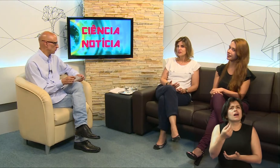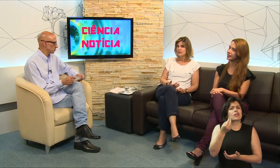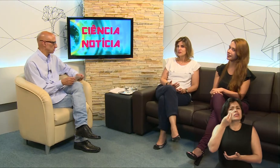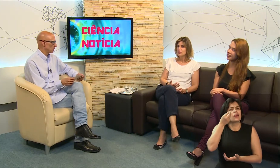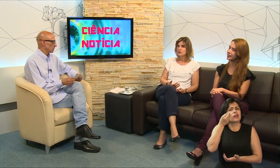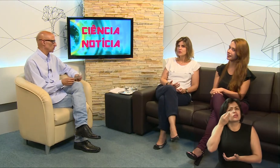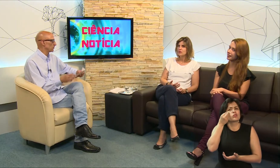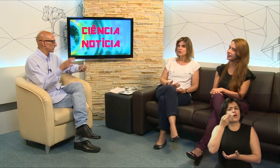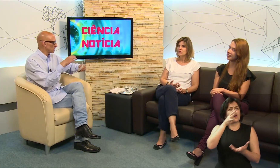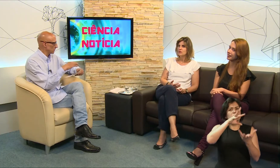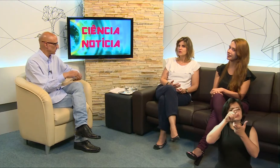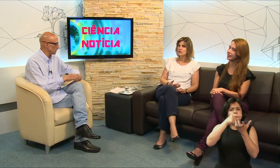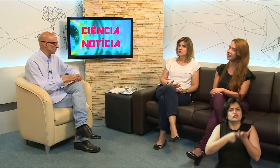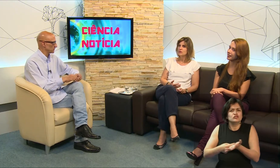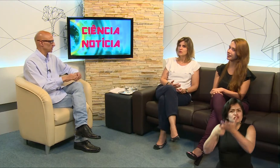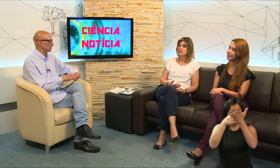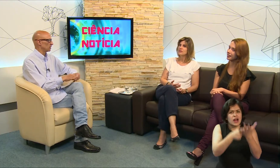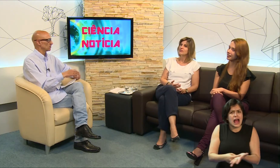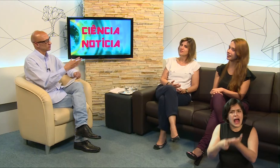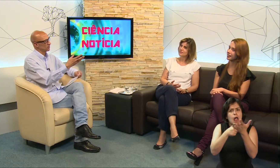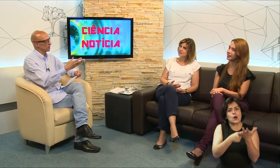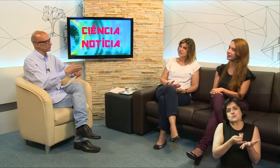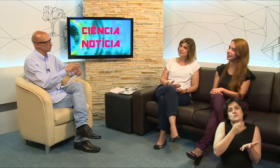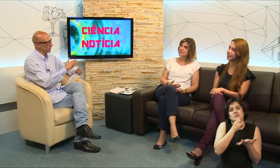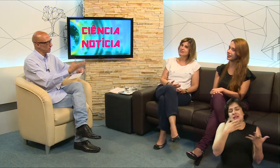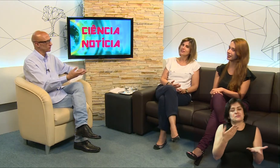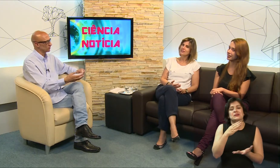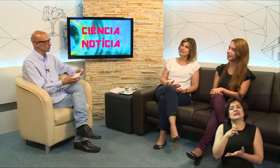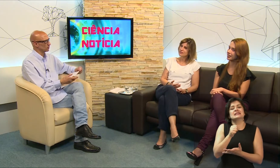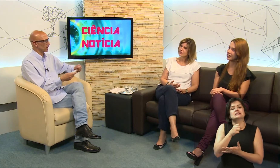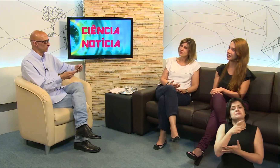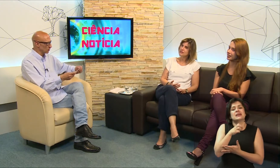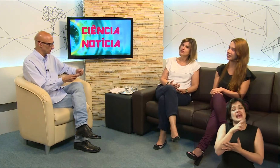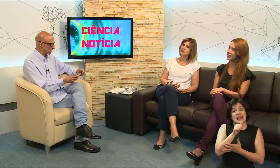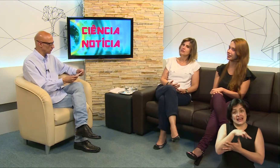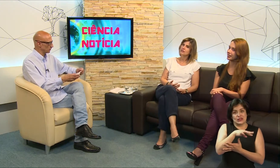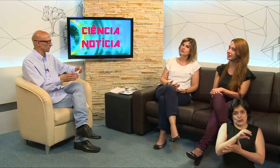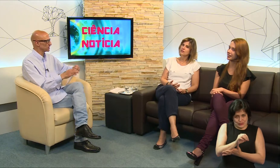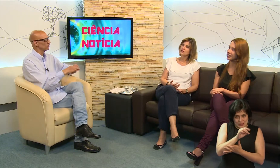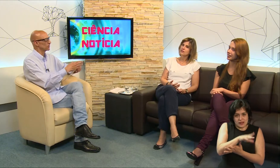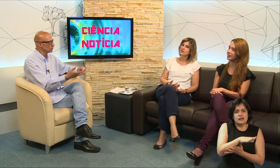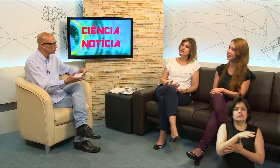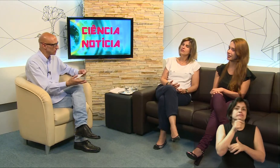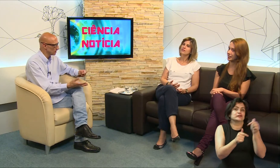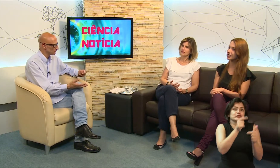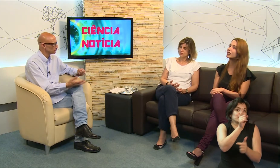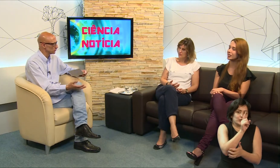exemplo, universalizar, quer dizer, vamos colocar o Esperanto como uma língua universal e que nunca